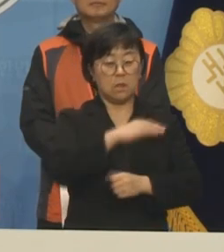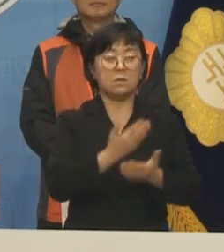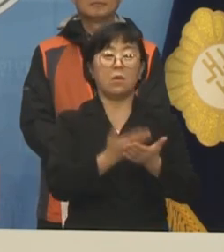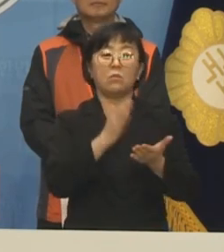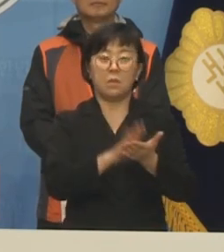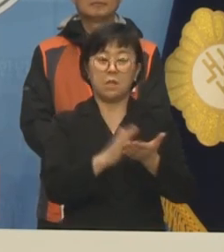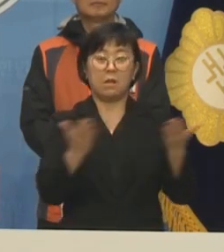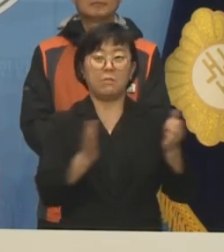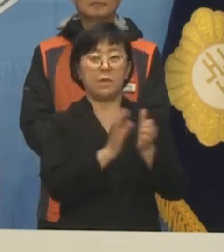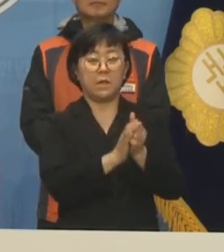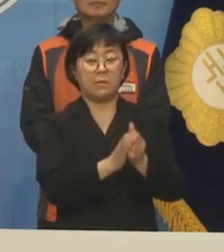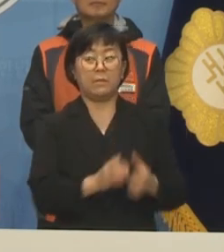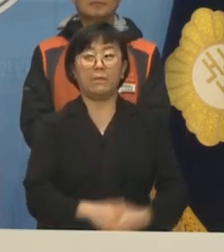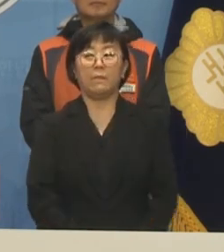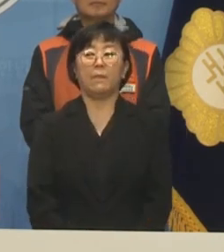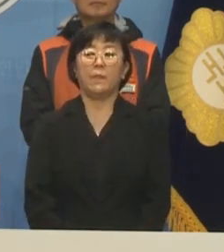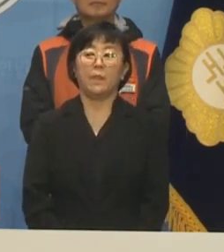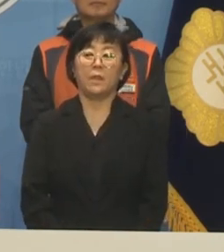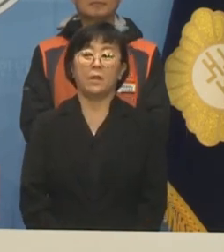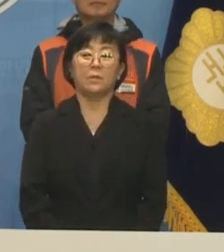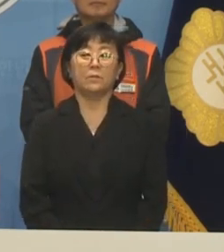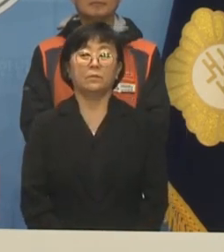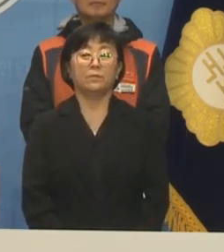업무를 담당하게 하였다.